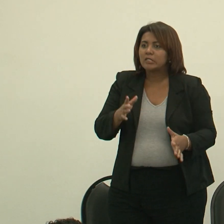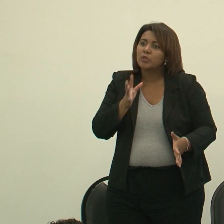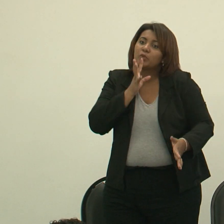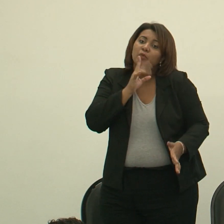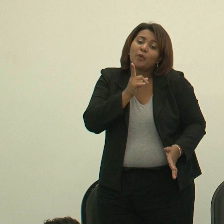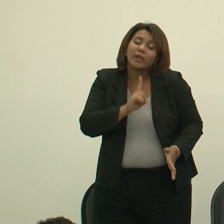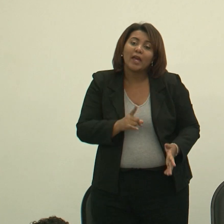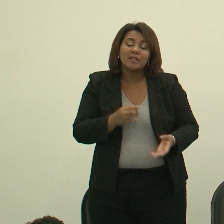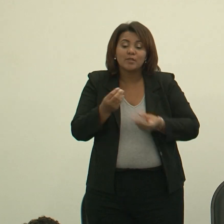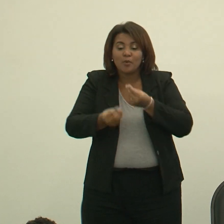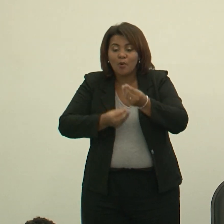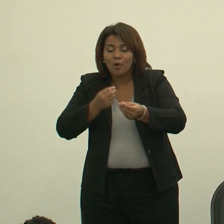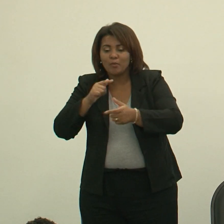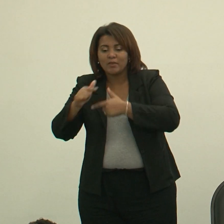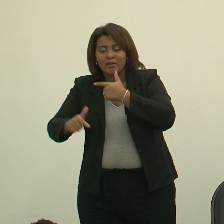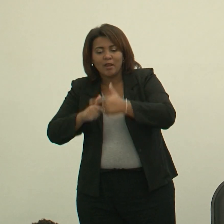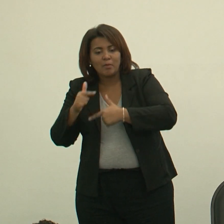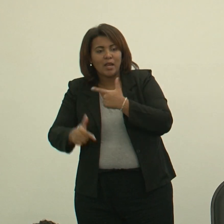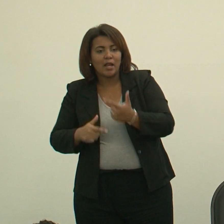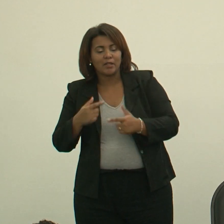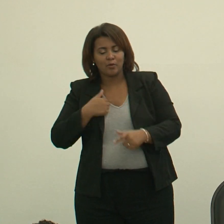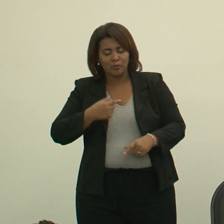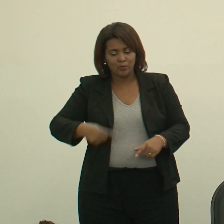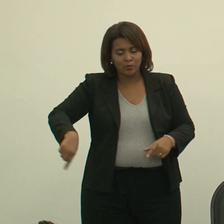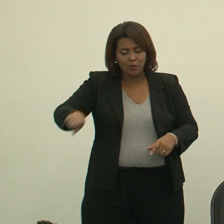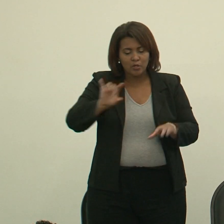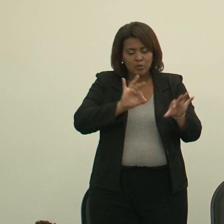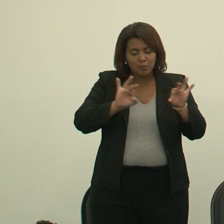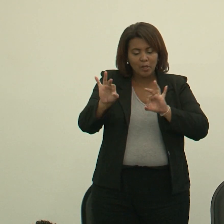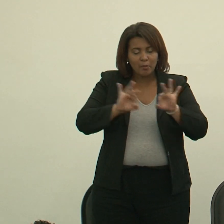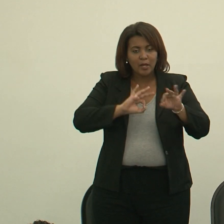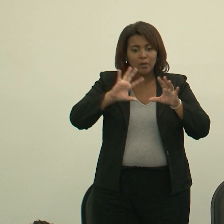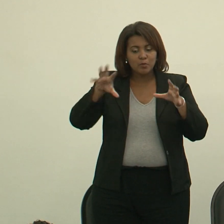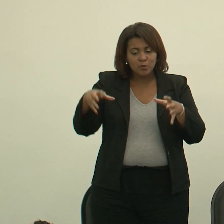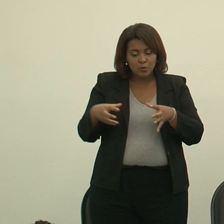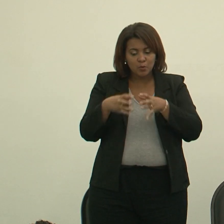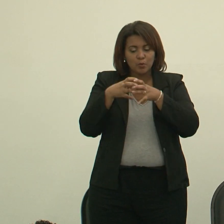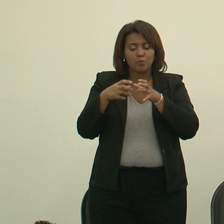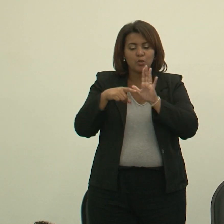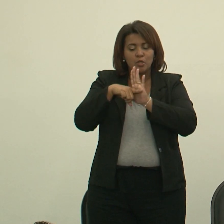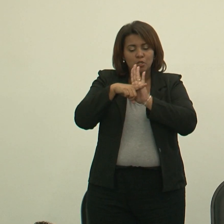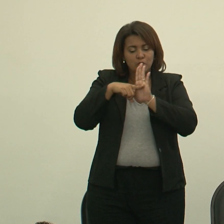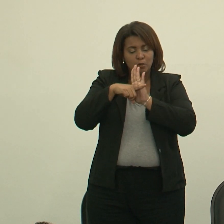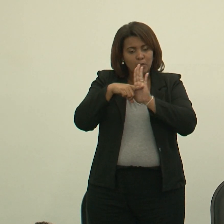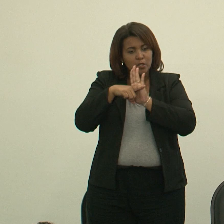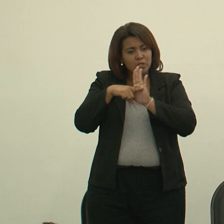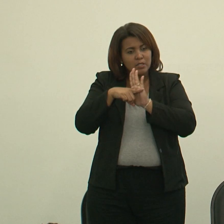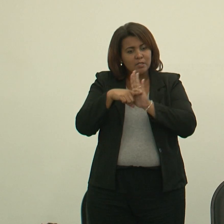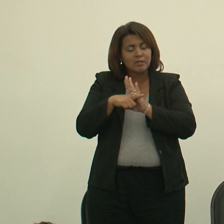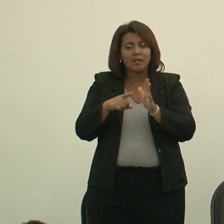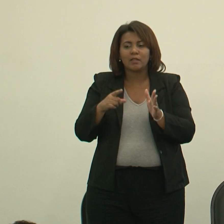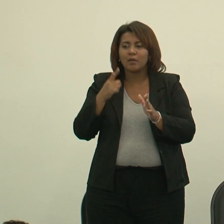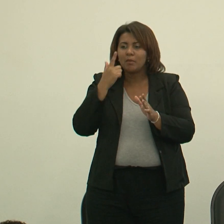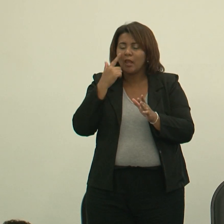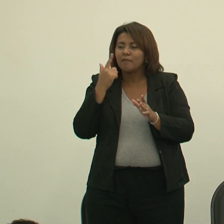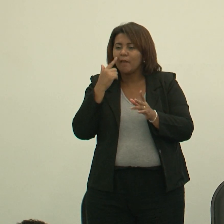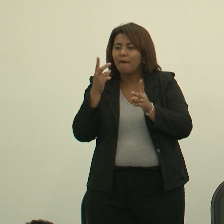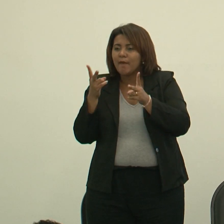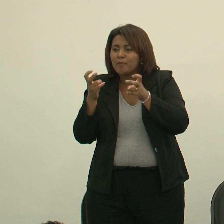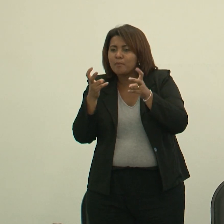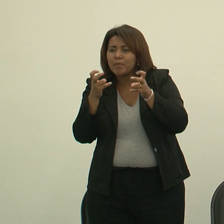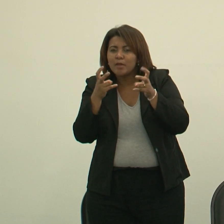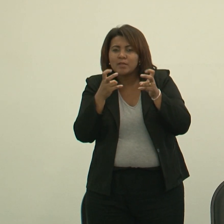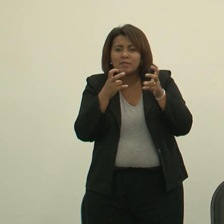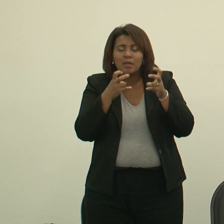isso. Então a gente montou um grupo, foi até a Gisele que montou, que é um grupo de pesquisa, até para a gente rastrear esse tipo de